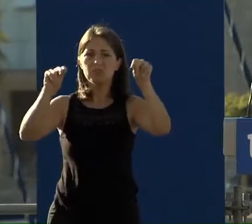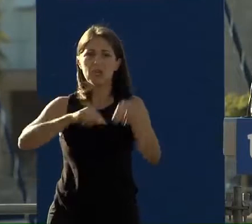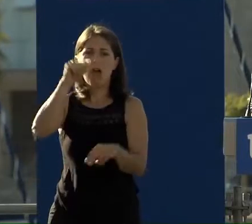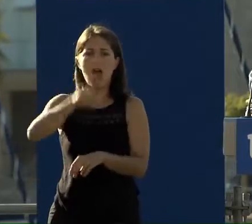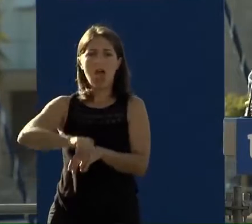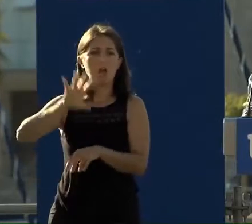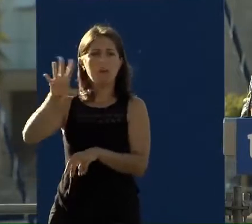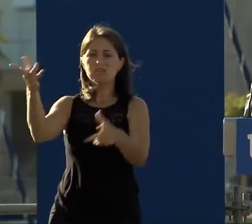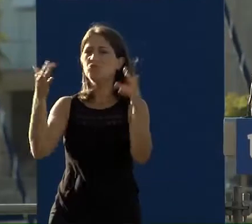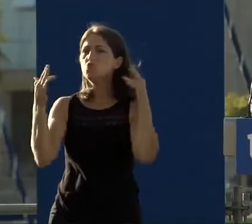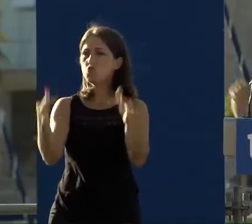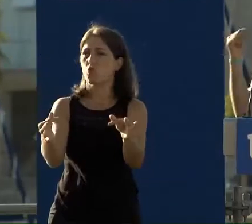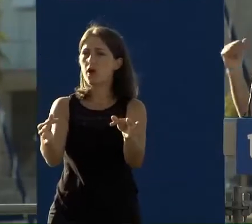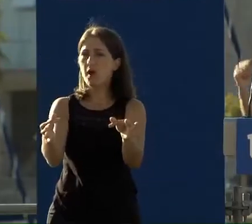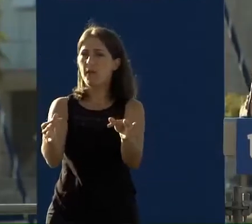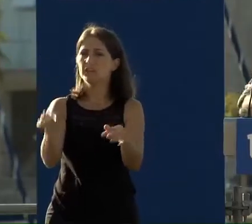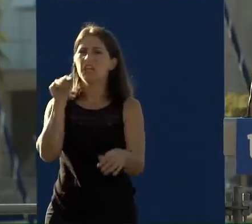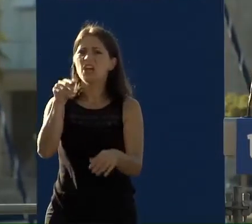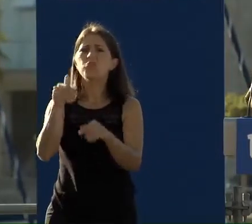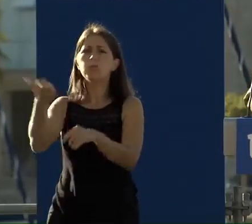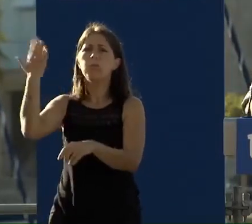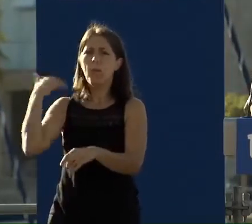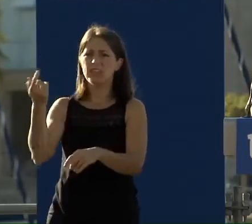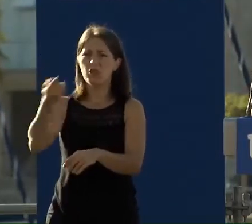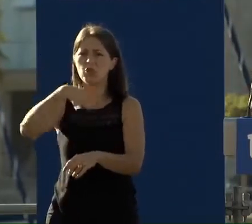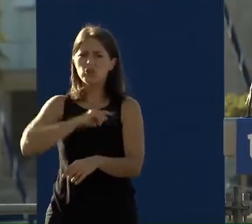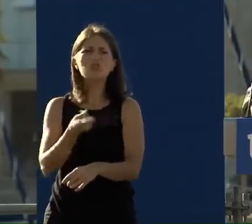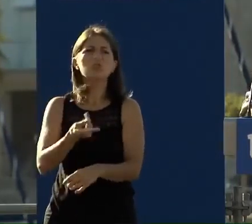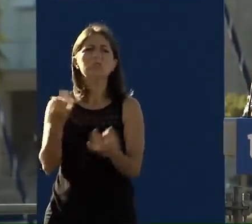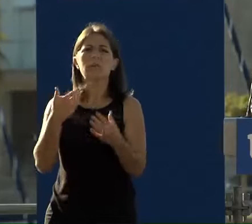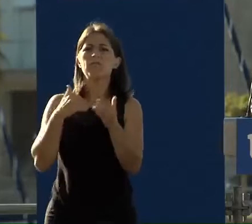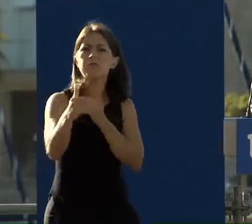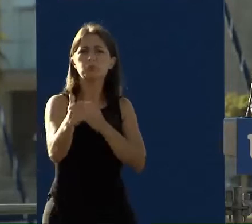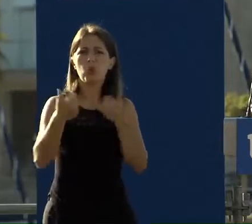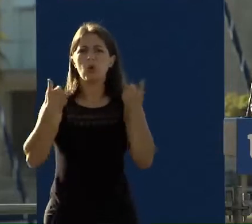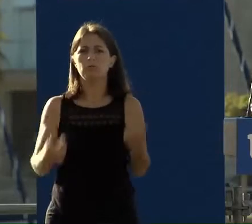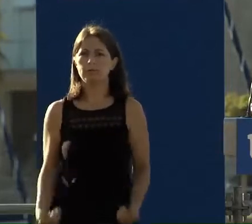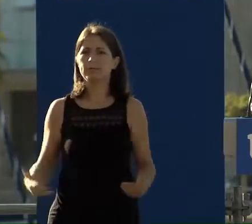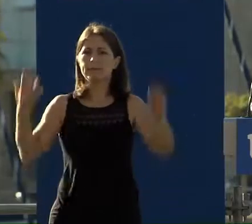non ocorre nunca máis. Iso é o pasado. Nós somos o futuro.